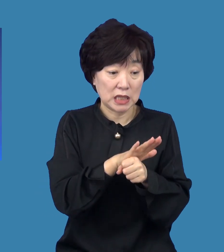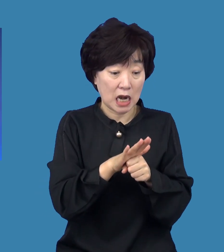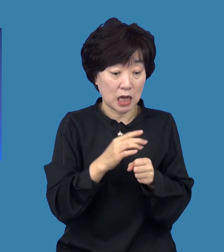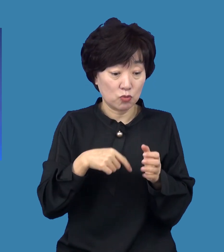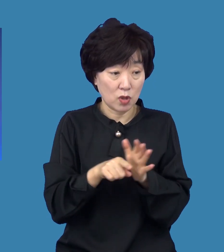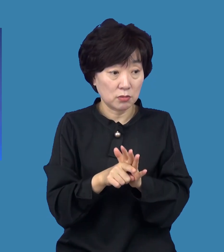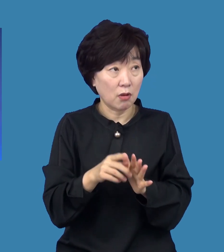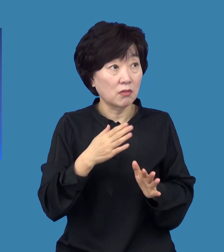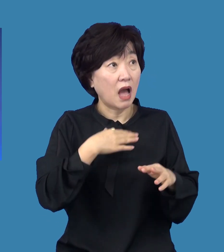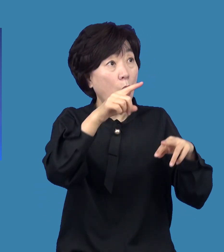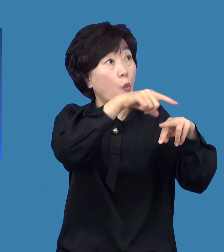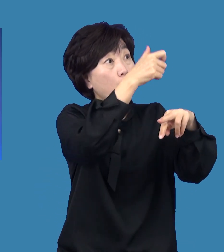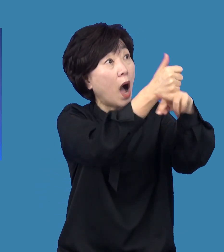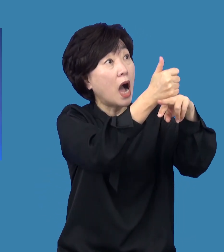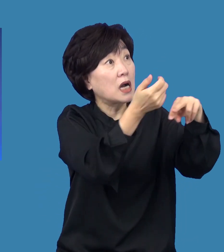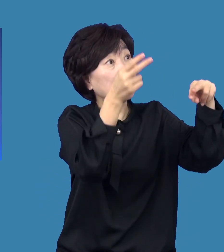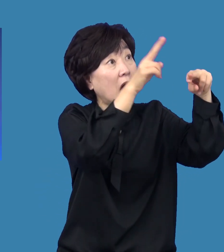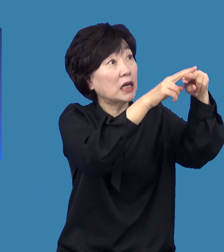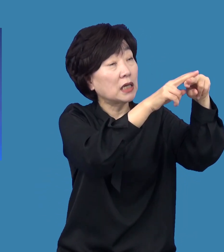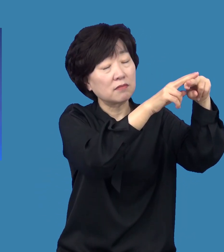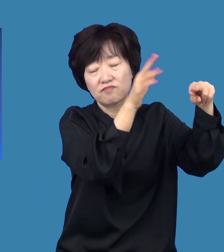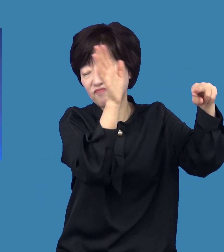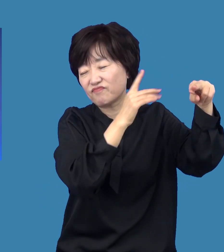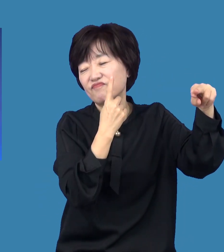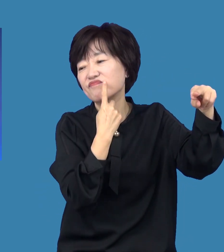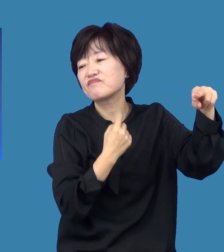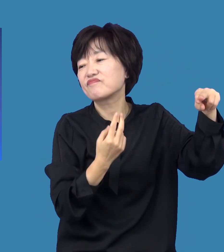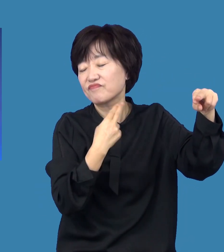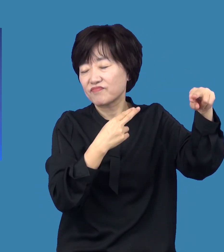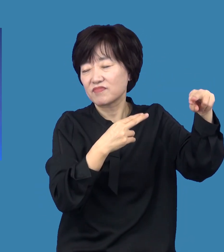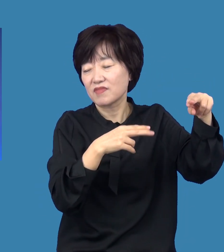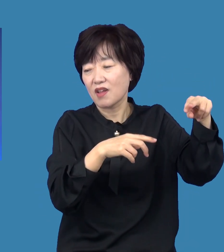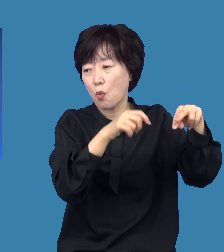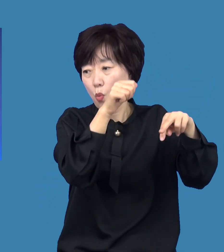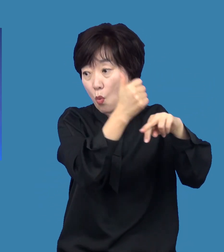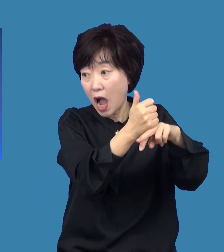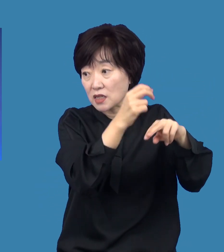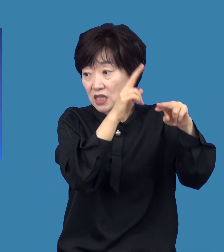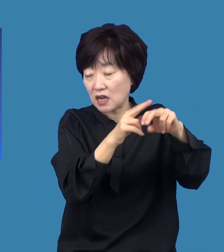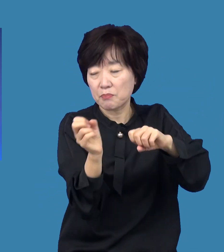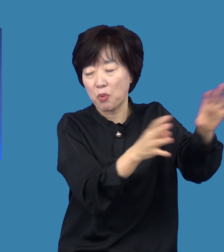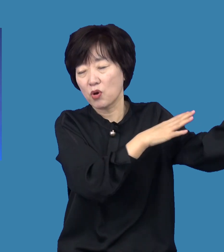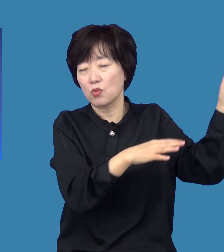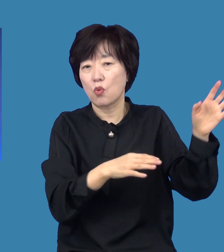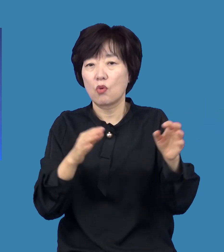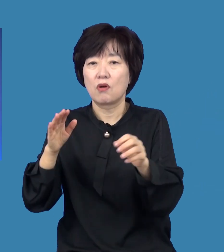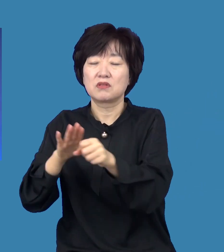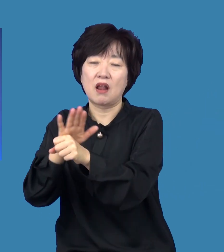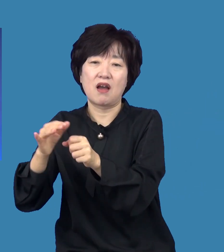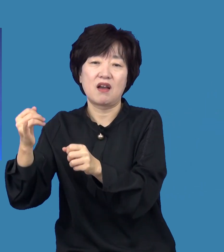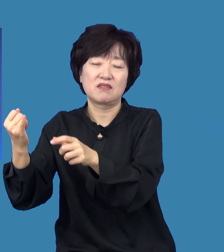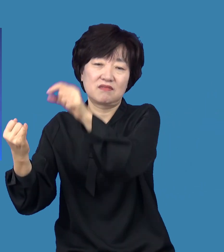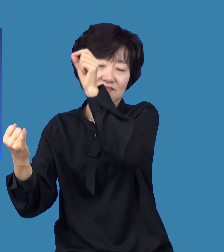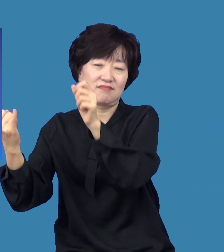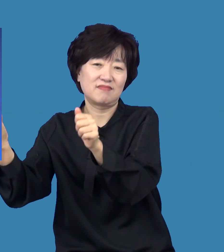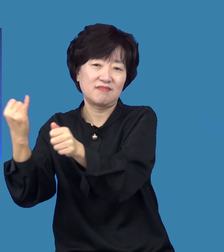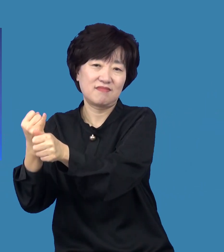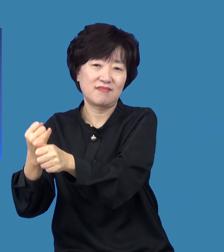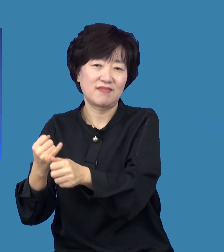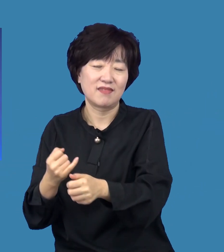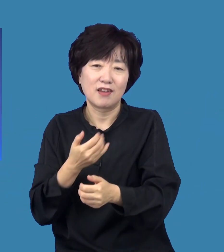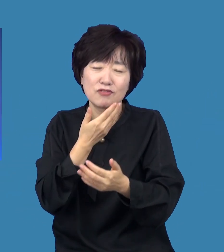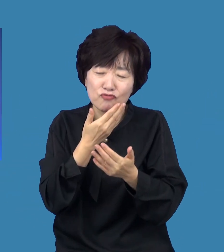대가를 치른 거야. 그래서 이 사랑은요 그만큼 가치 있고 그만큼 존귀한 사랑이 됐다는